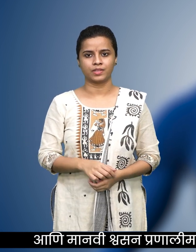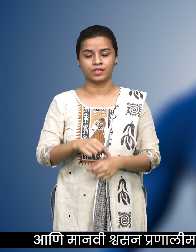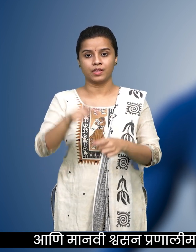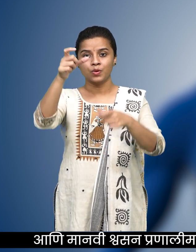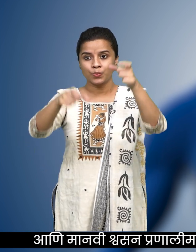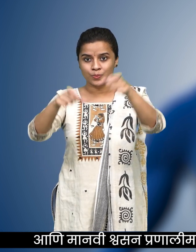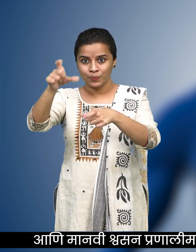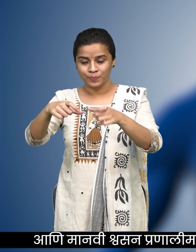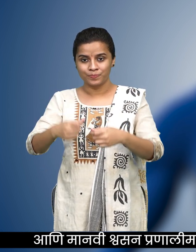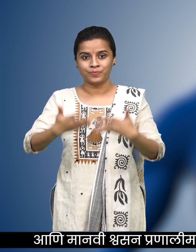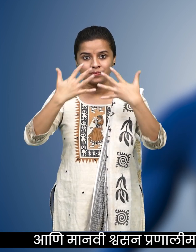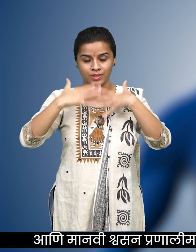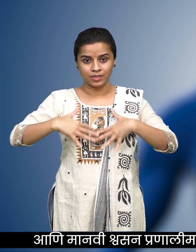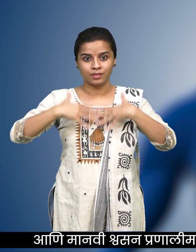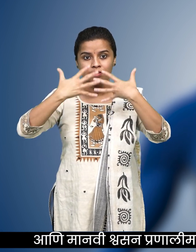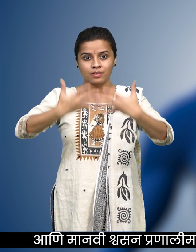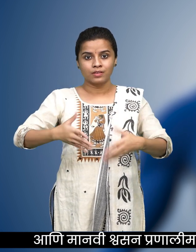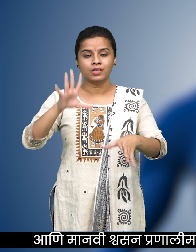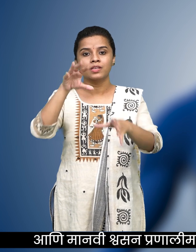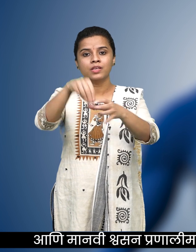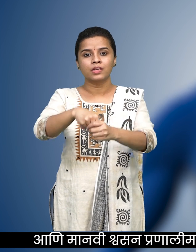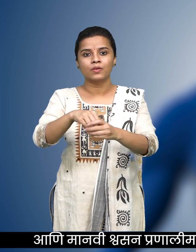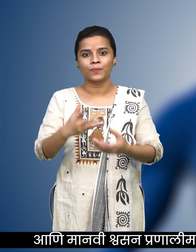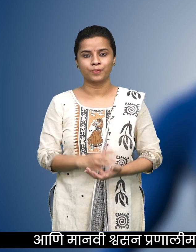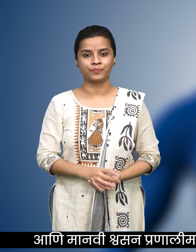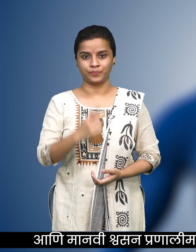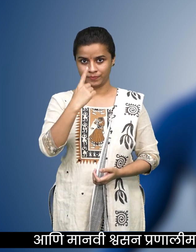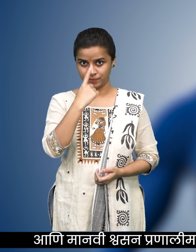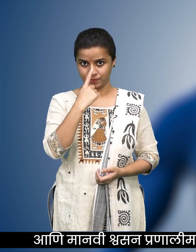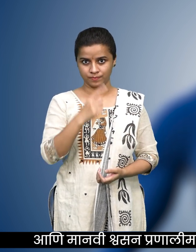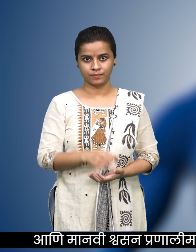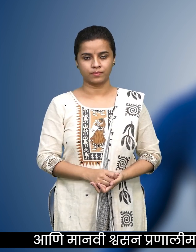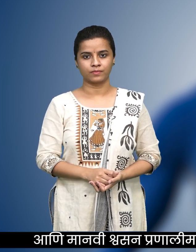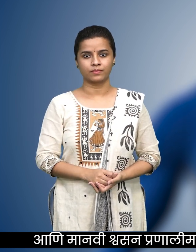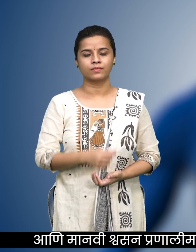आणि मानवी श्वसन प्रणालीमध्ये नाक, घशाची पोकळी, श्वसन नलिका आणि फुफ्फुसे असतात.